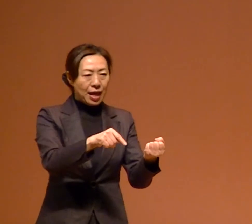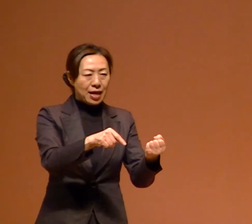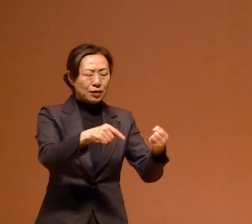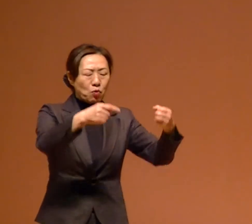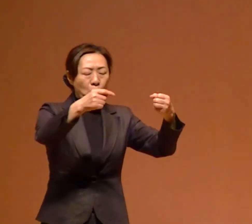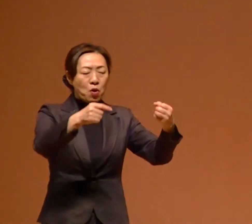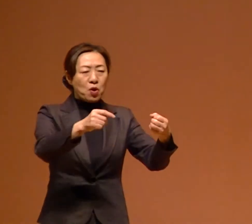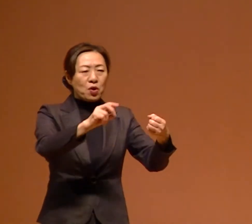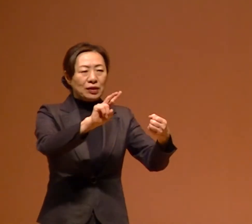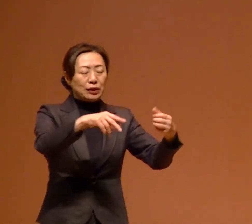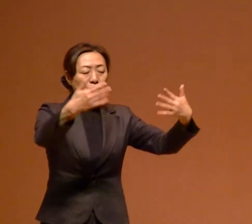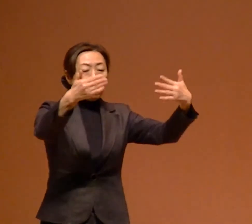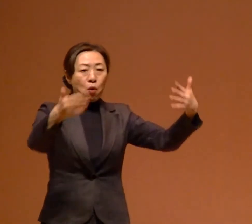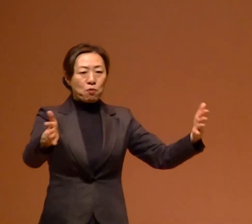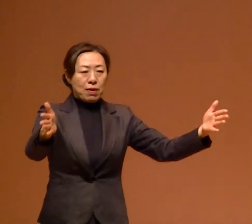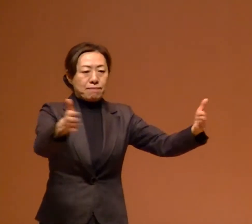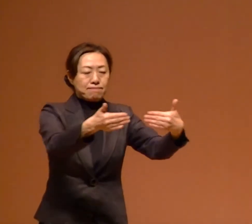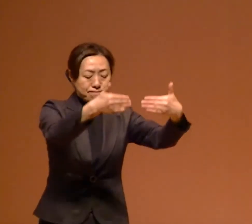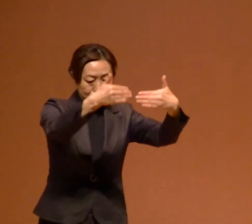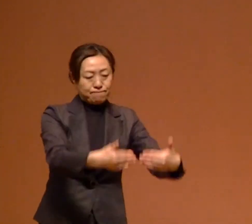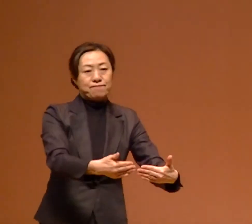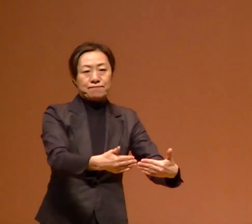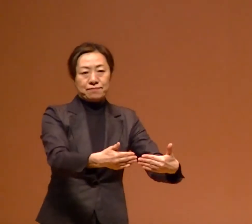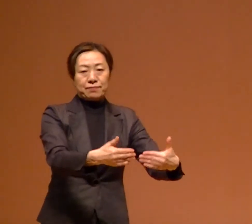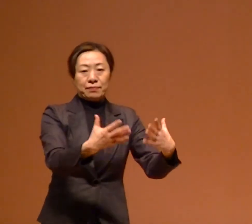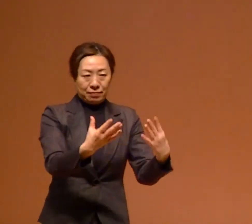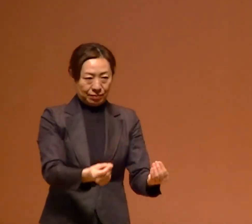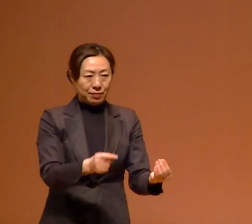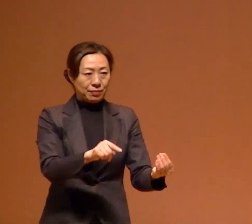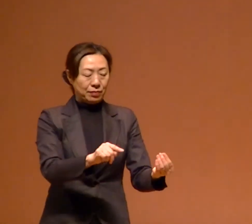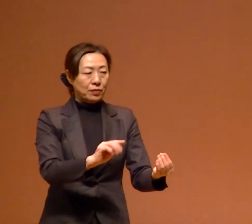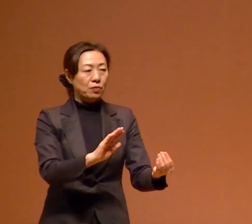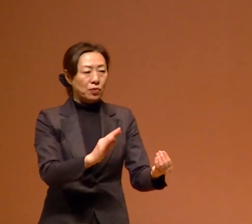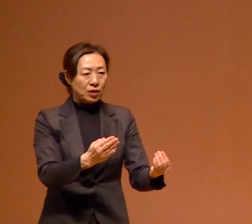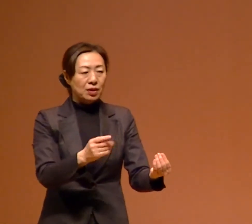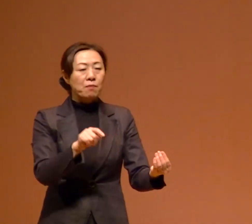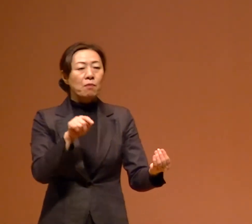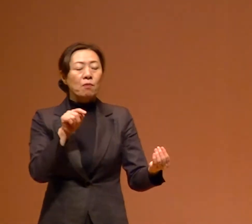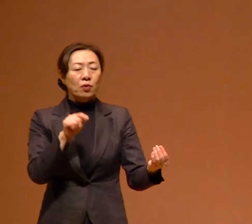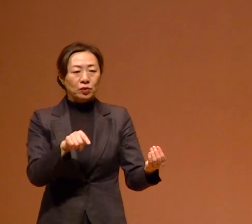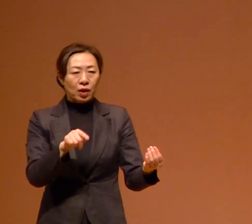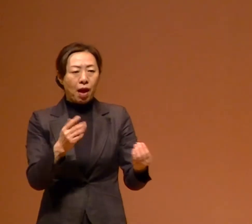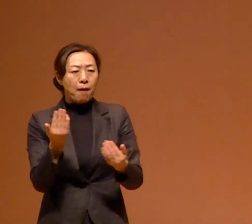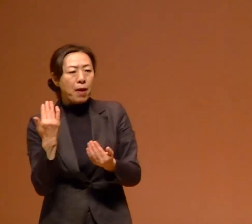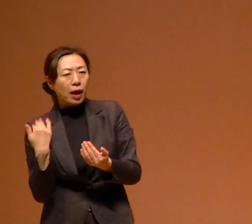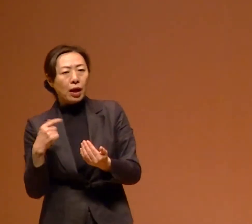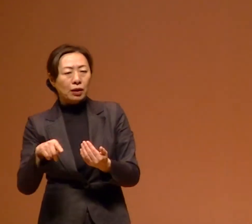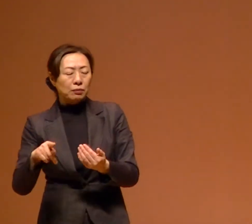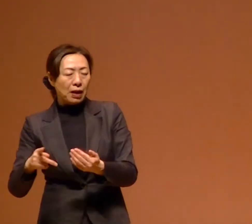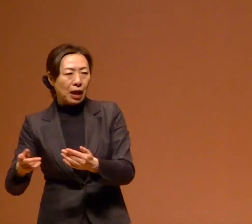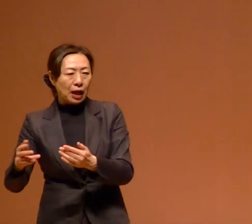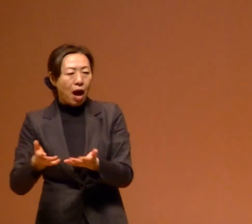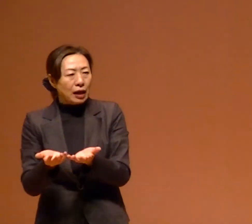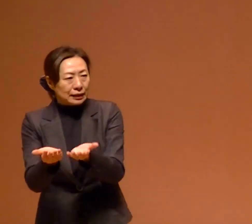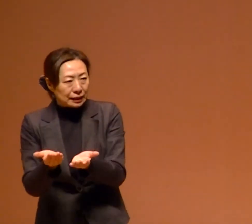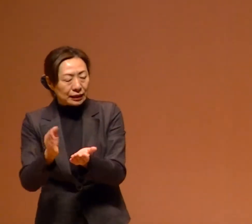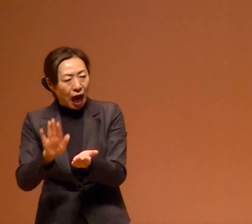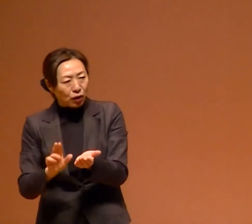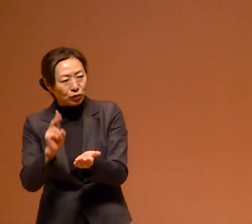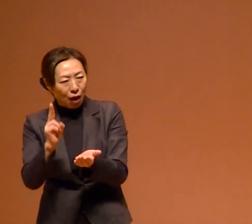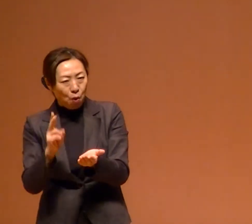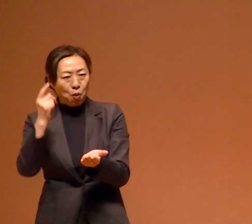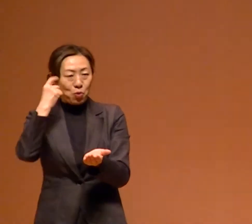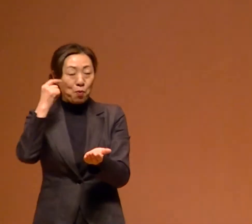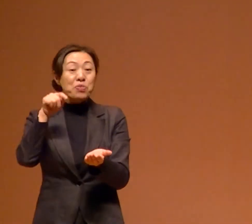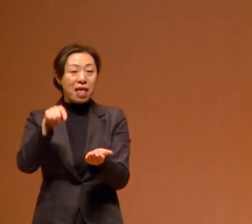。ただ前から宮城県沖の地震があるということで、今その